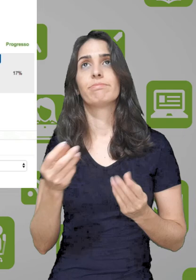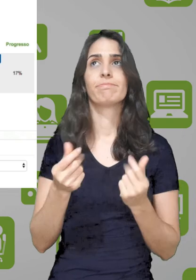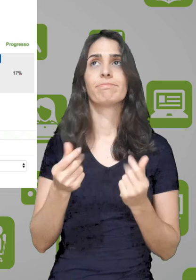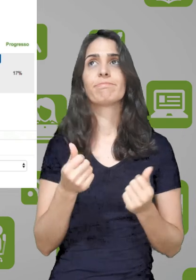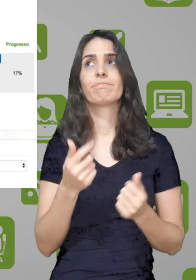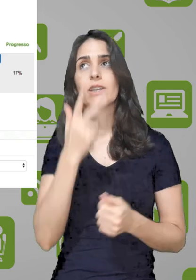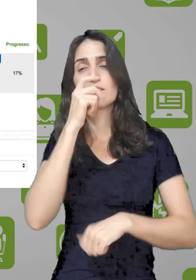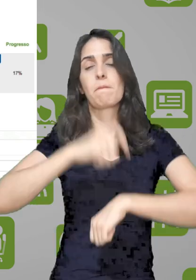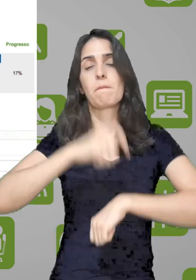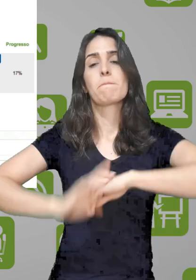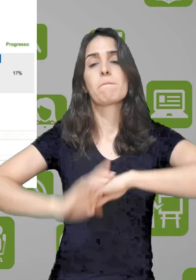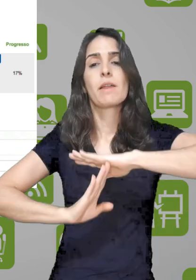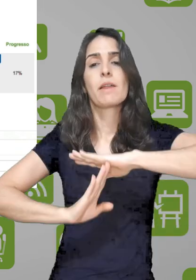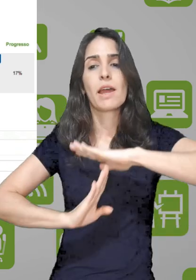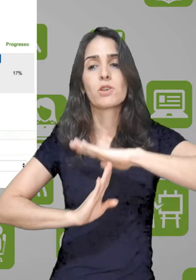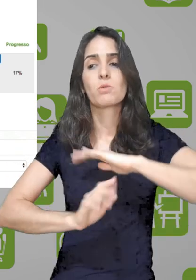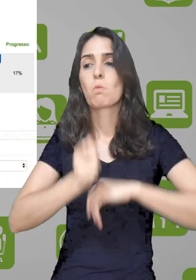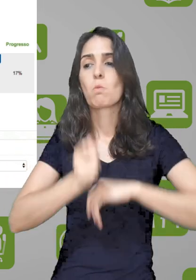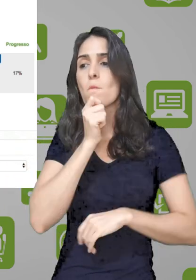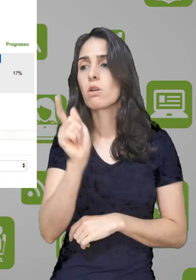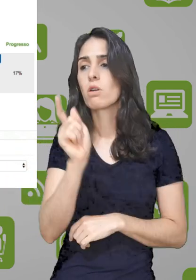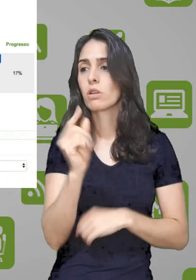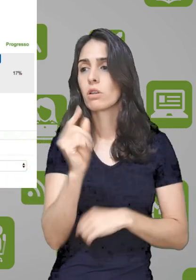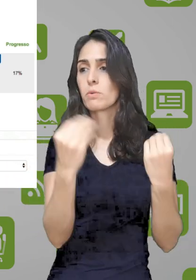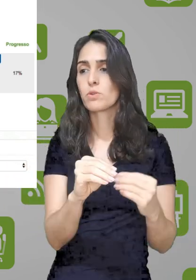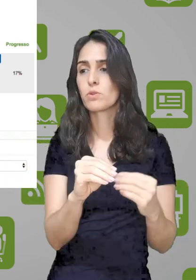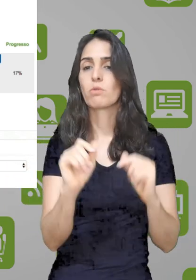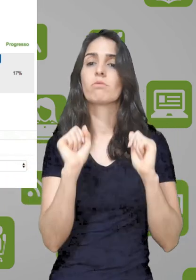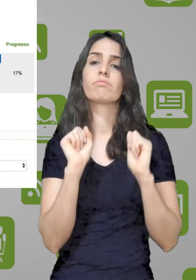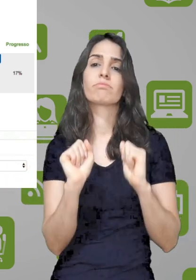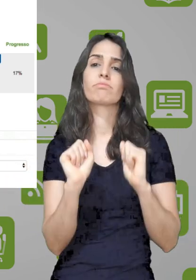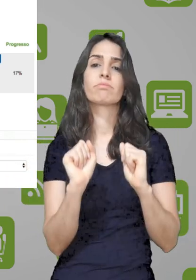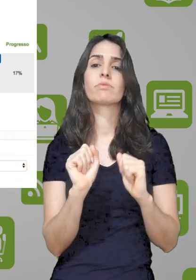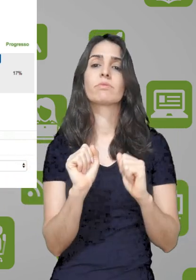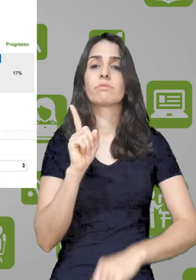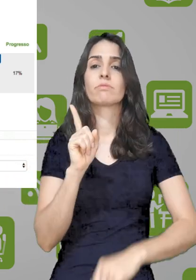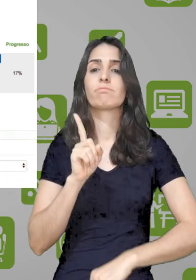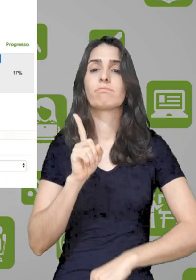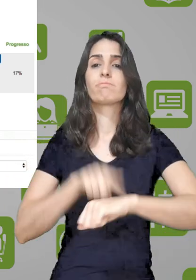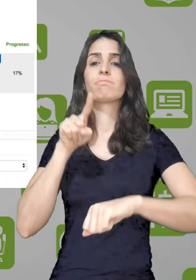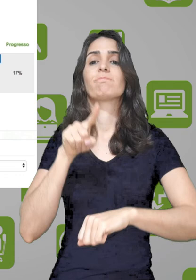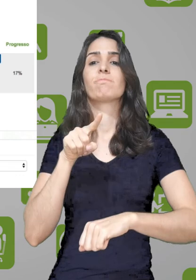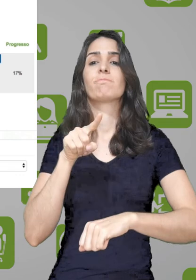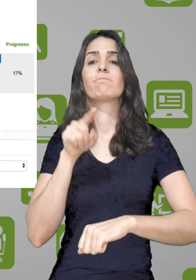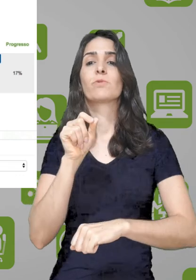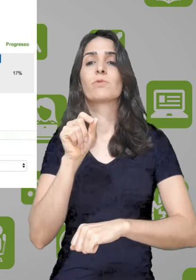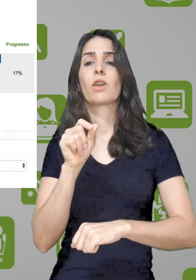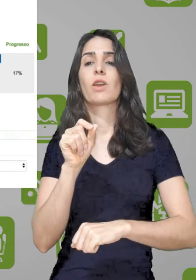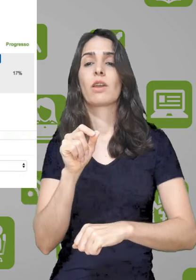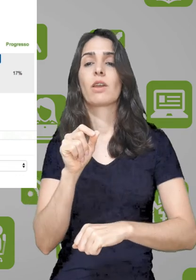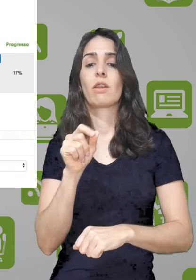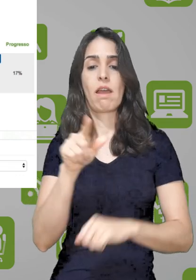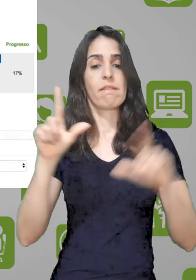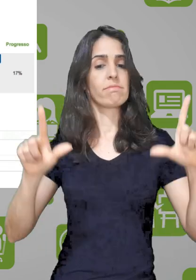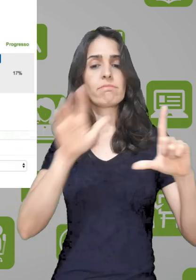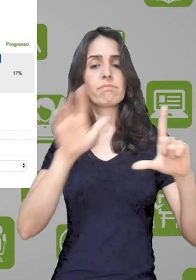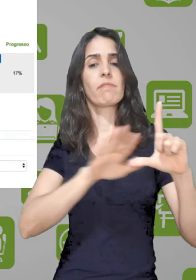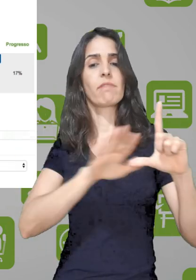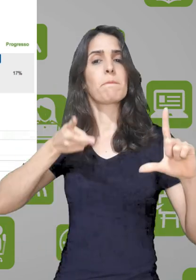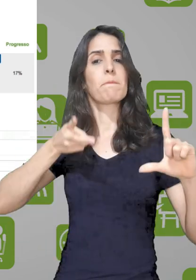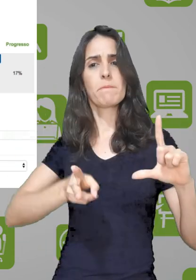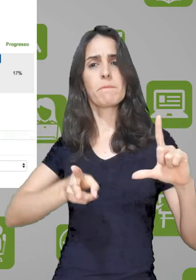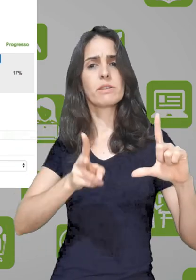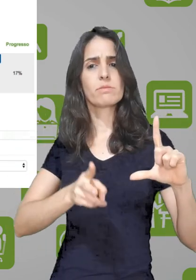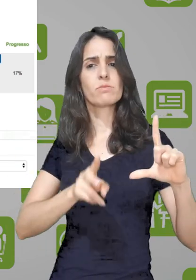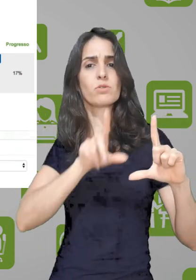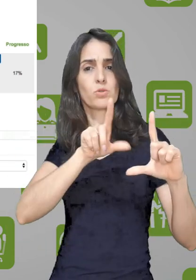atrasadas ou que está quase chegando o último dia e o aluno ainda não postou, eu tenho a opção de imediatamente, a